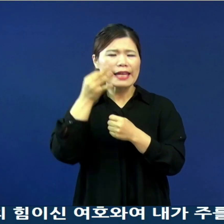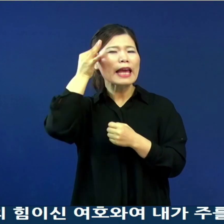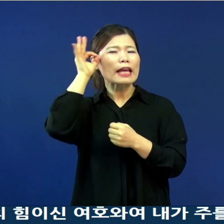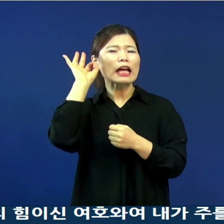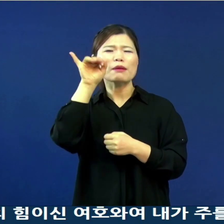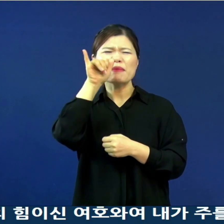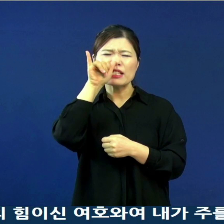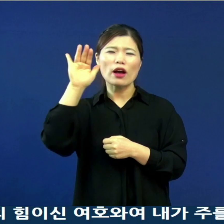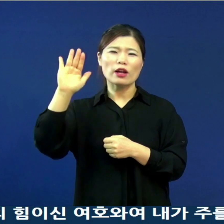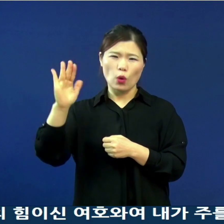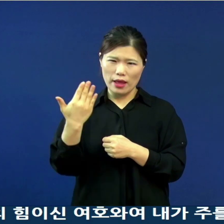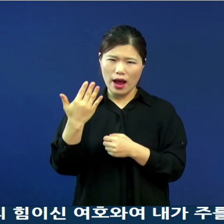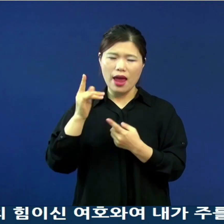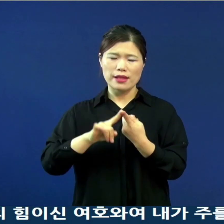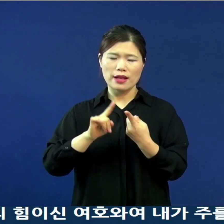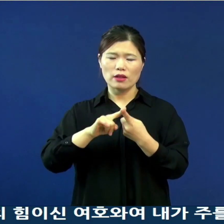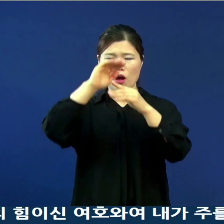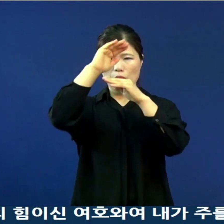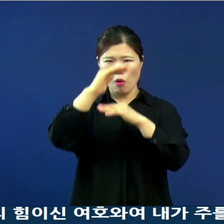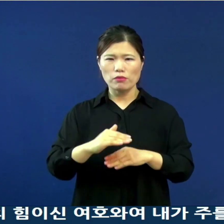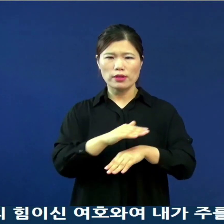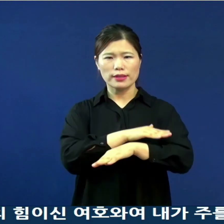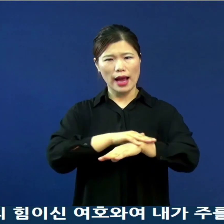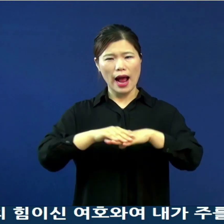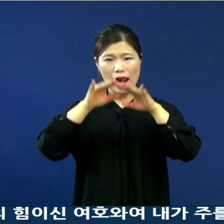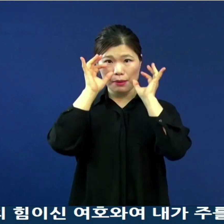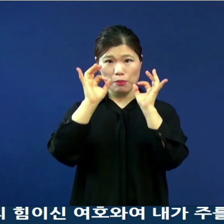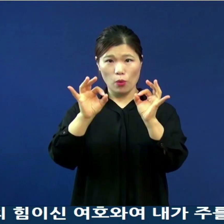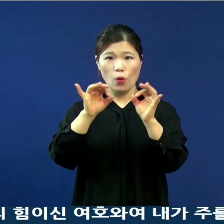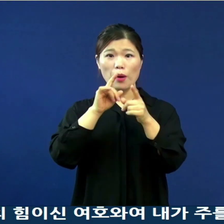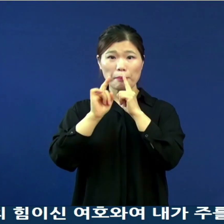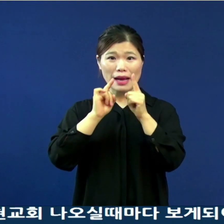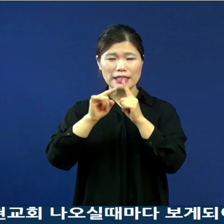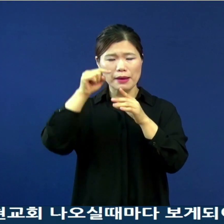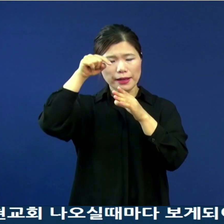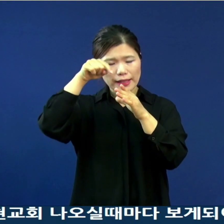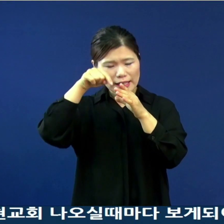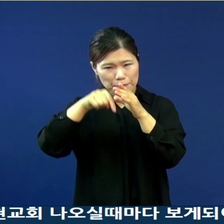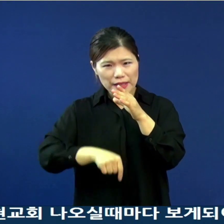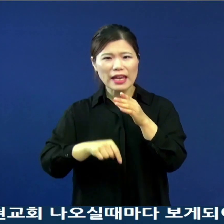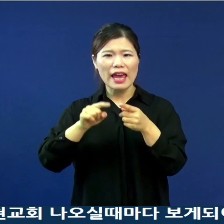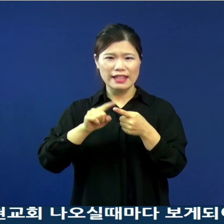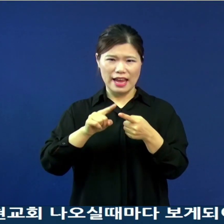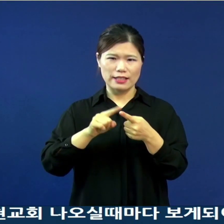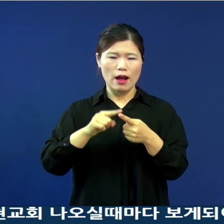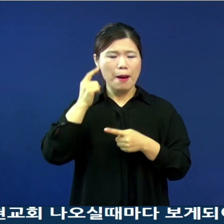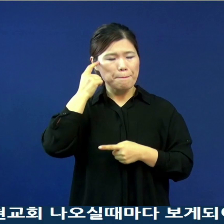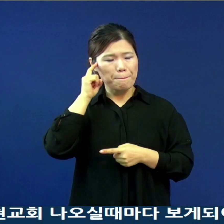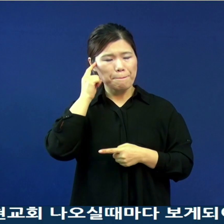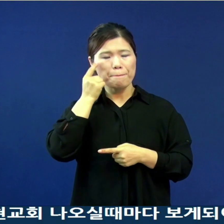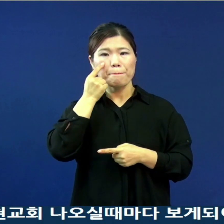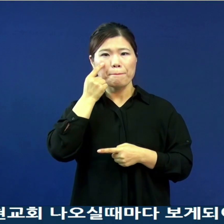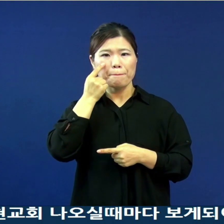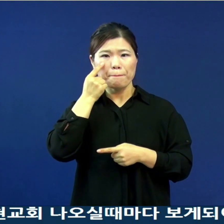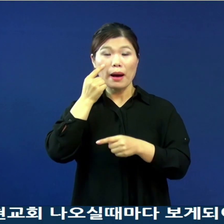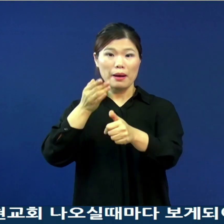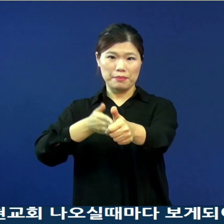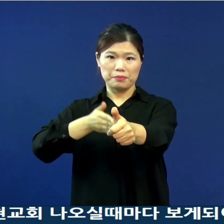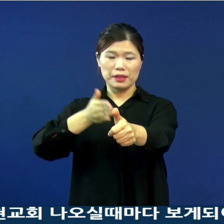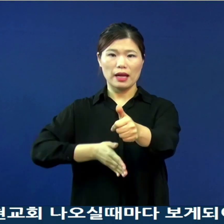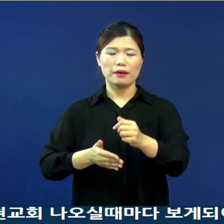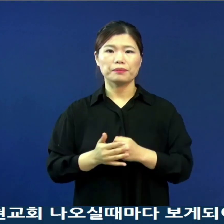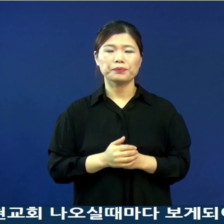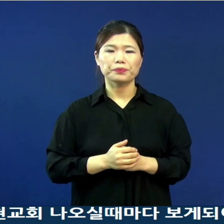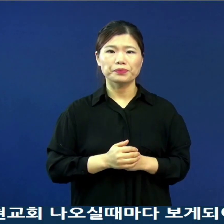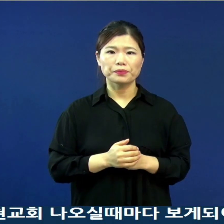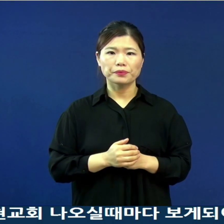되는지 본문을 자세히 살핌으로 이 말씀의 깊이를 우리 속으로 옮겨오는 시간 가져보려고 합니다.